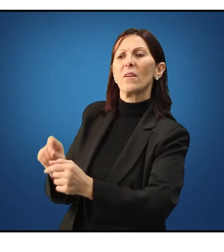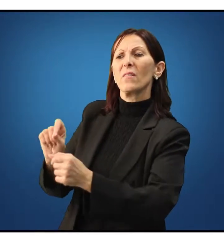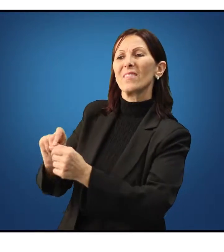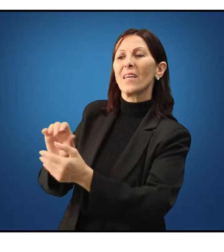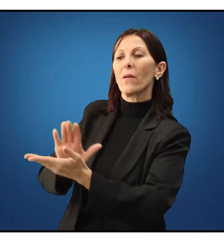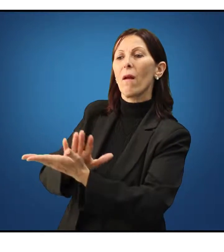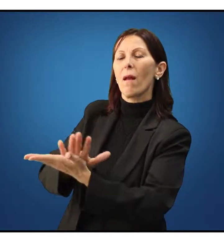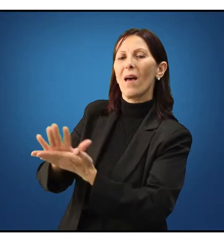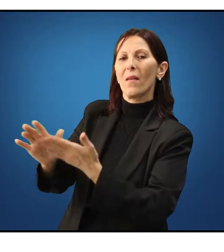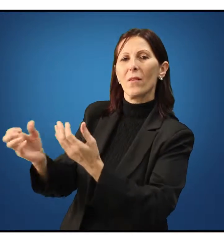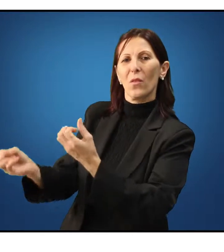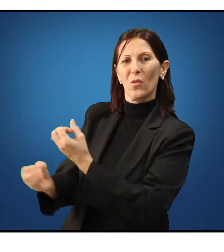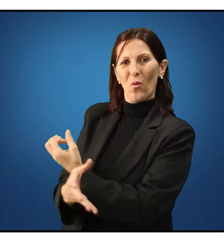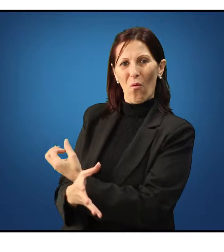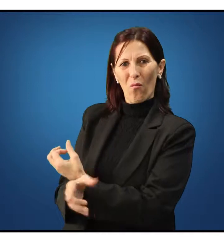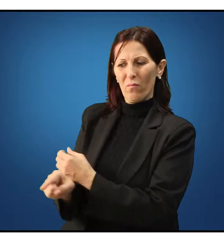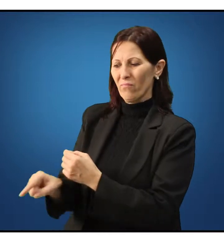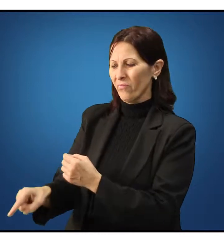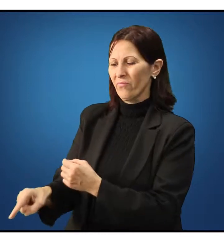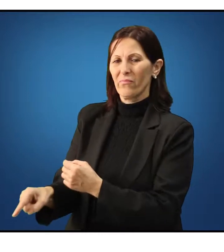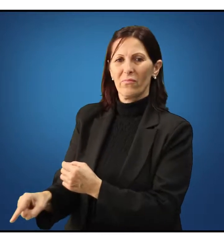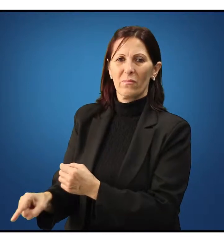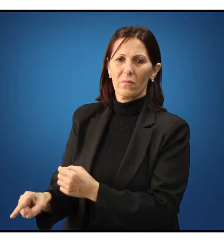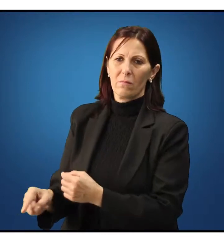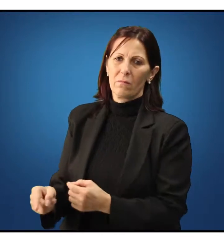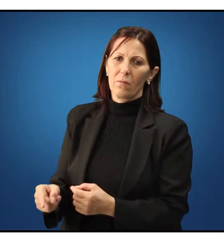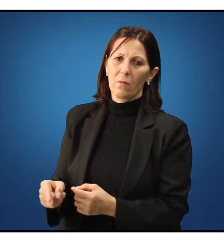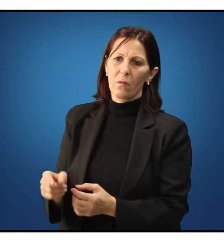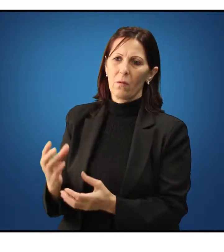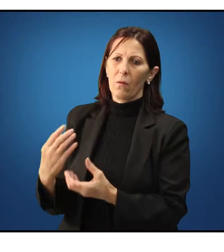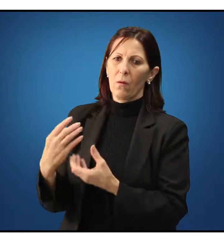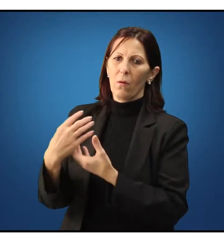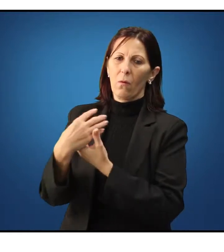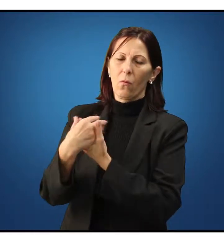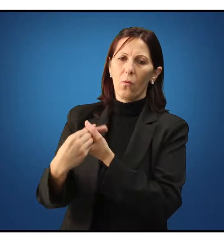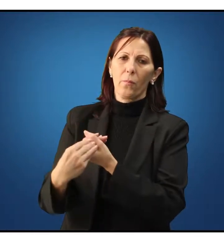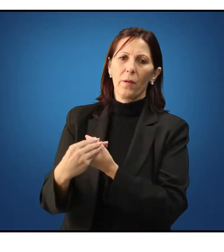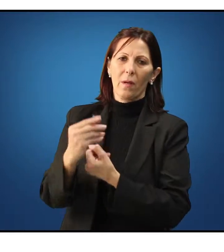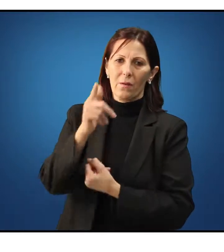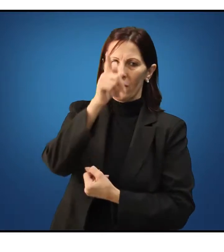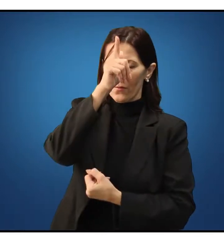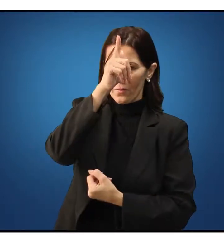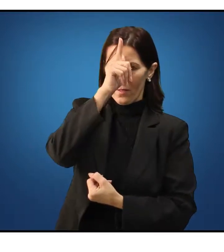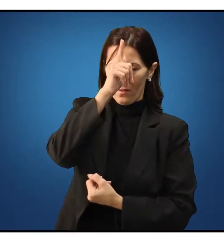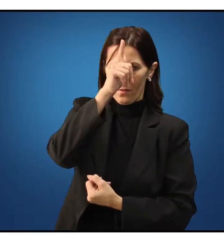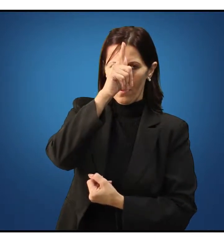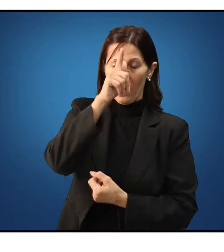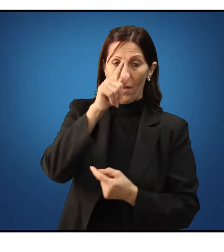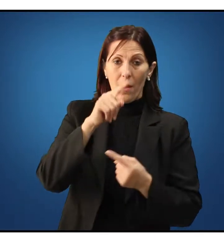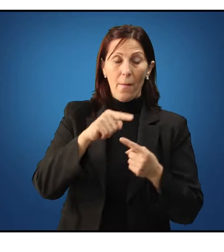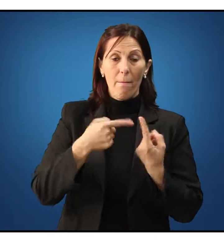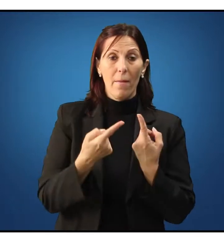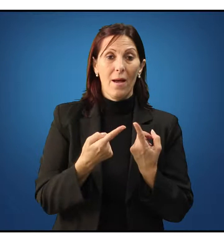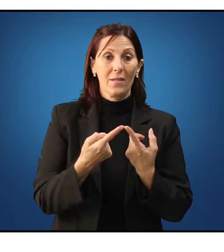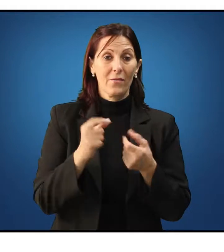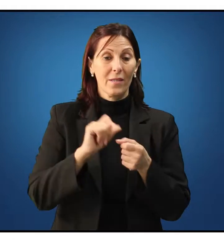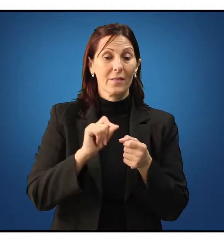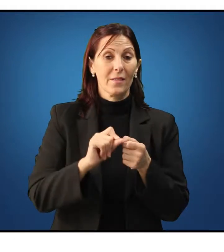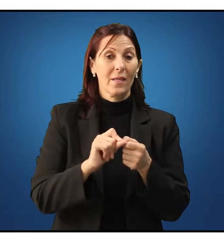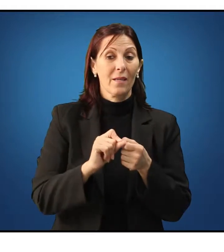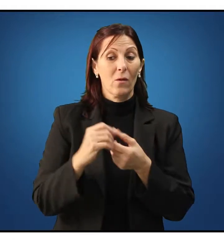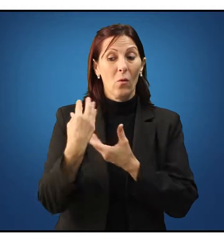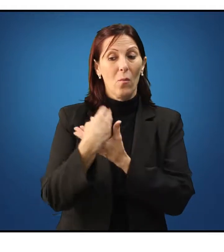nada de novo, apenas repetiram o que os gregos tinham feito. Mas ao repetir o que os gregos tinham